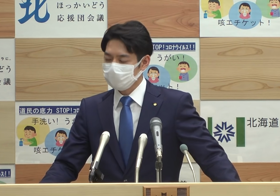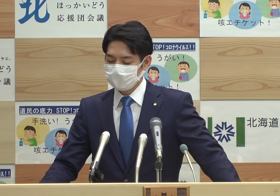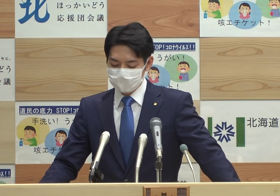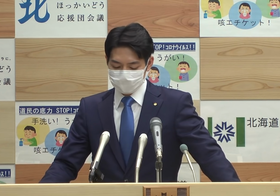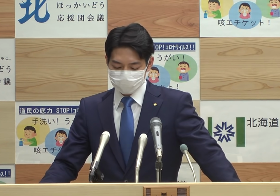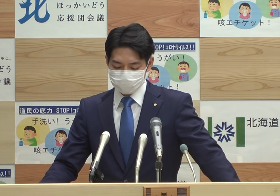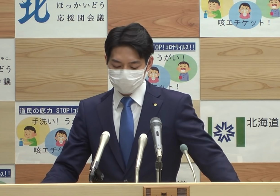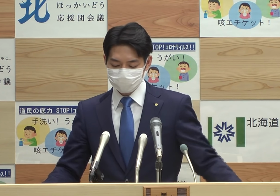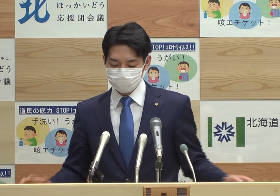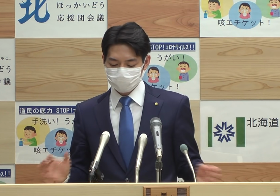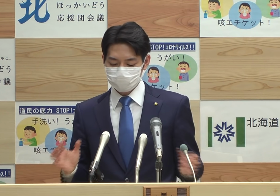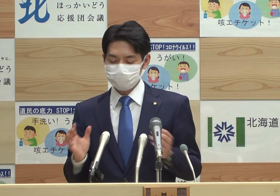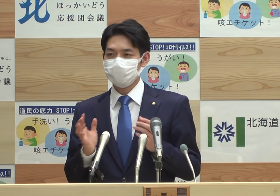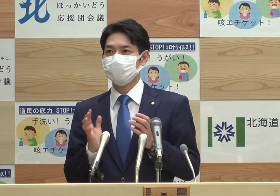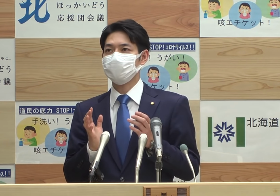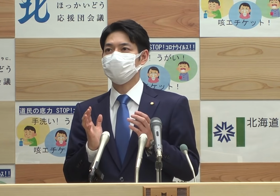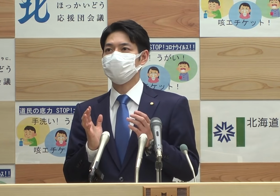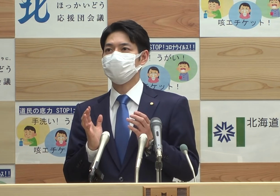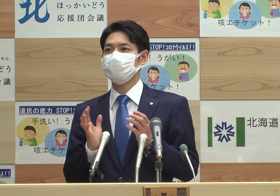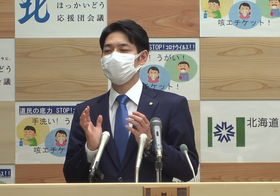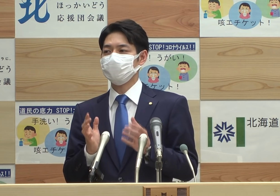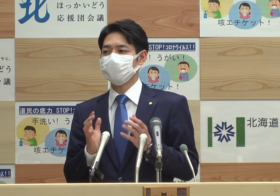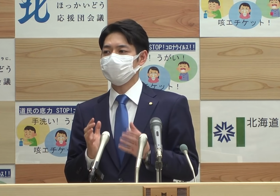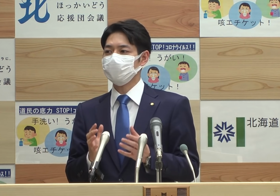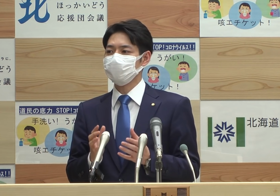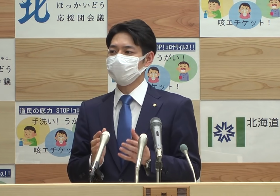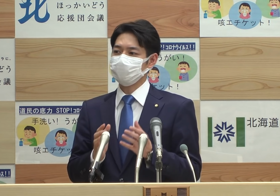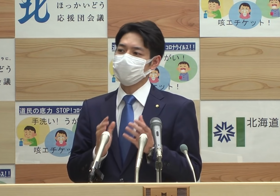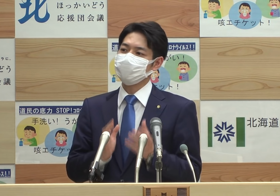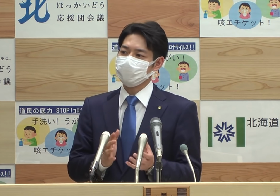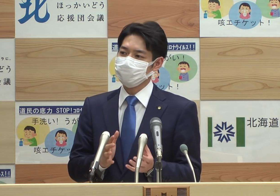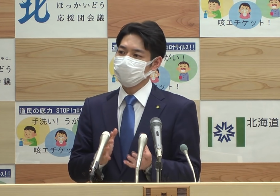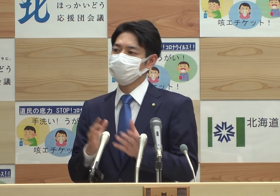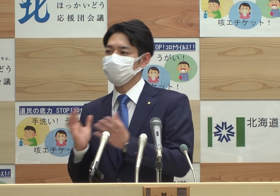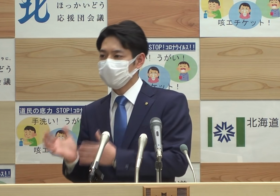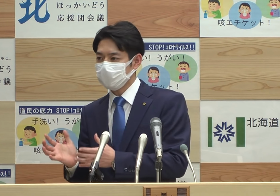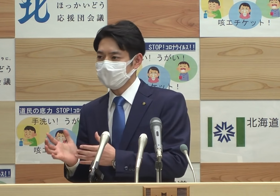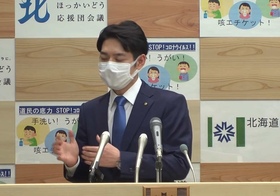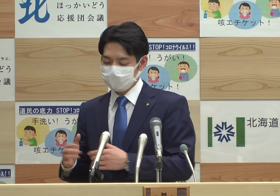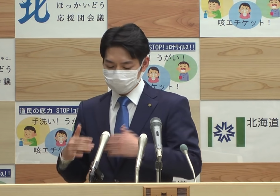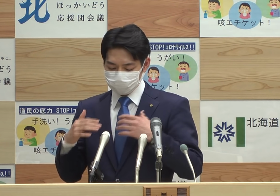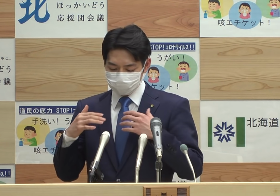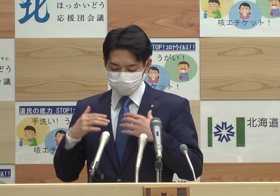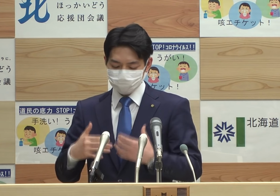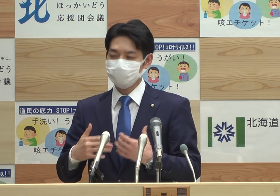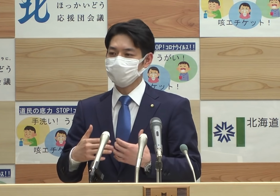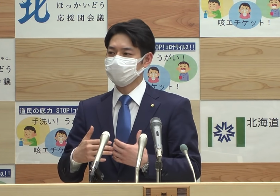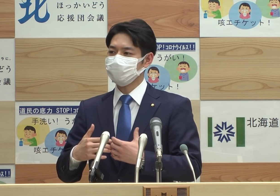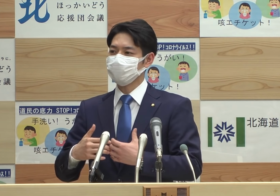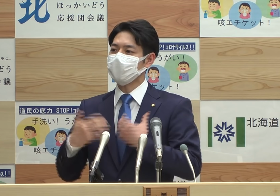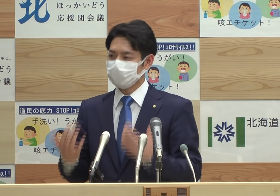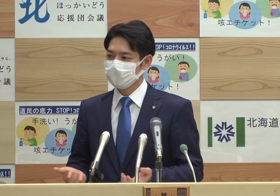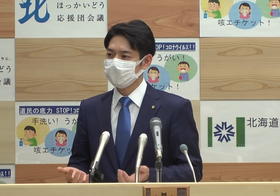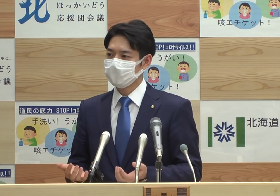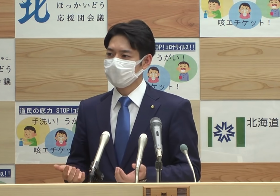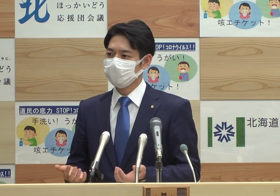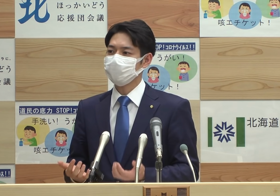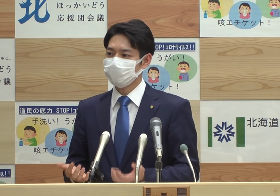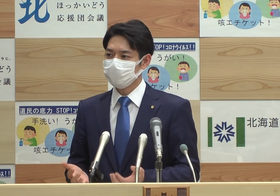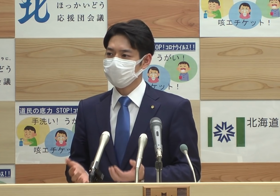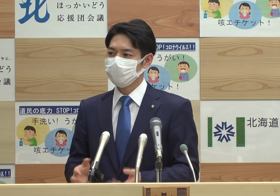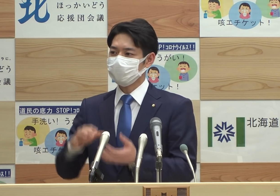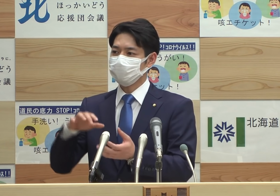ですね、そういった意味ではコロナと戦う上での検査や病床やそういった準備をする時間もない